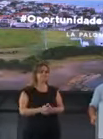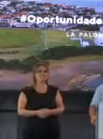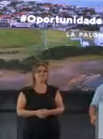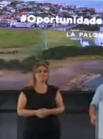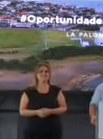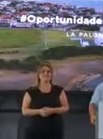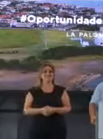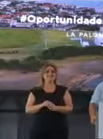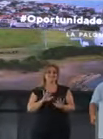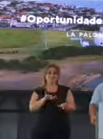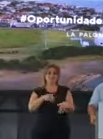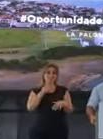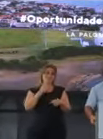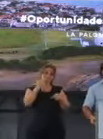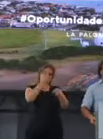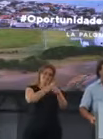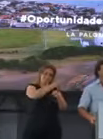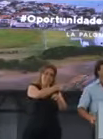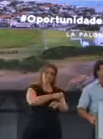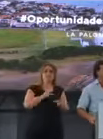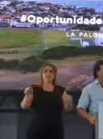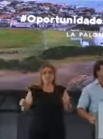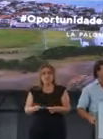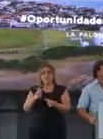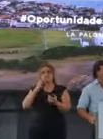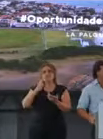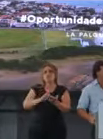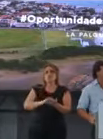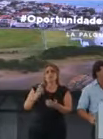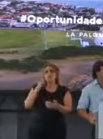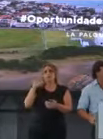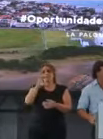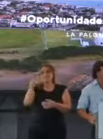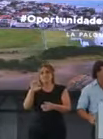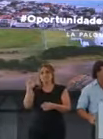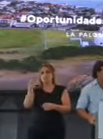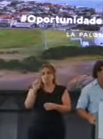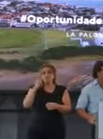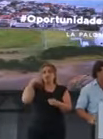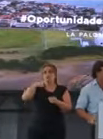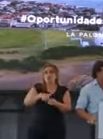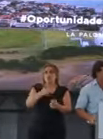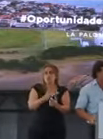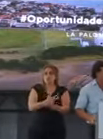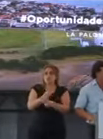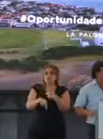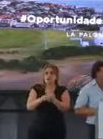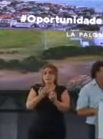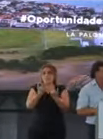Es de los pocos que me va a permitir. Y lo vamos a volcar en las tarifas públicas y en los combustibles para que el país arranque donde tiene que arrancar.